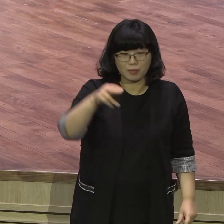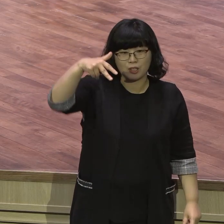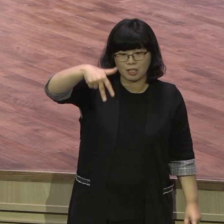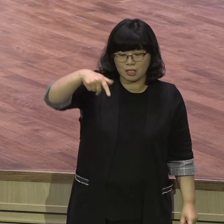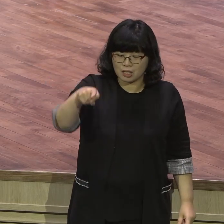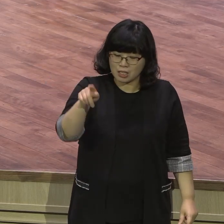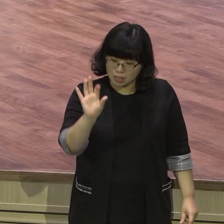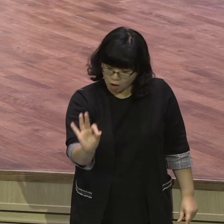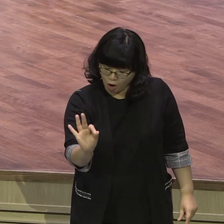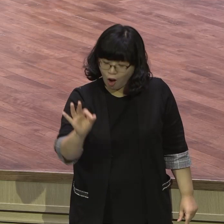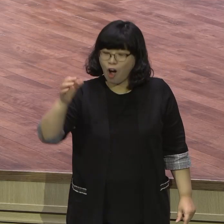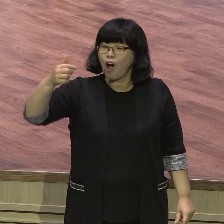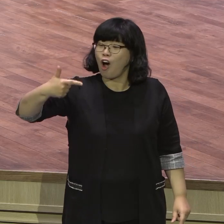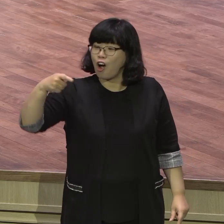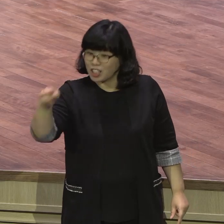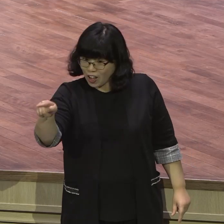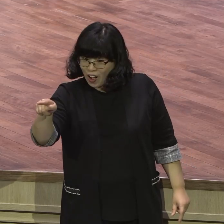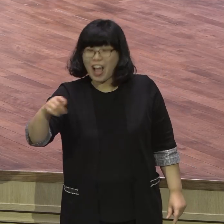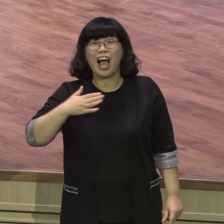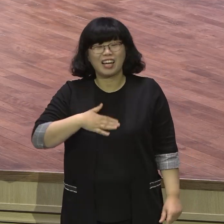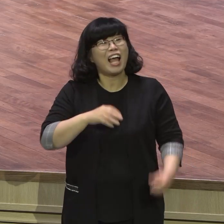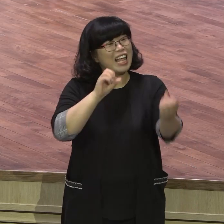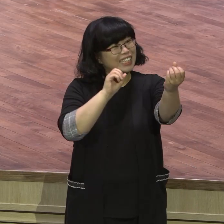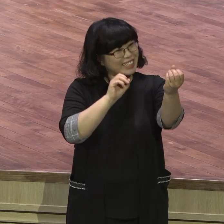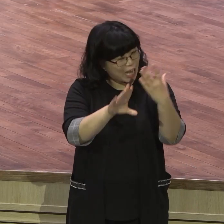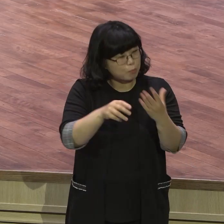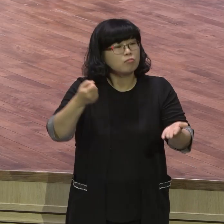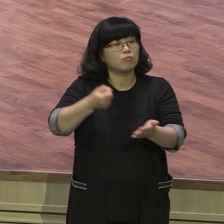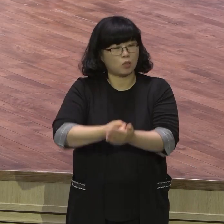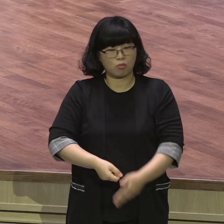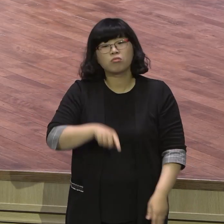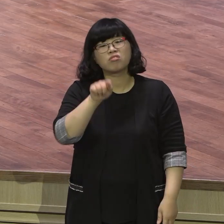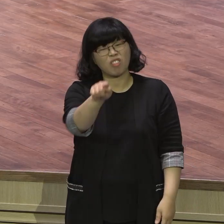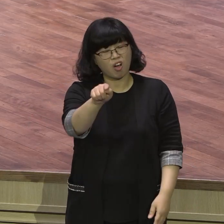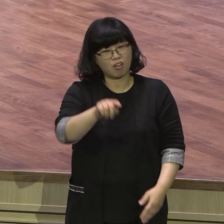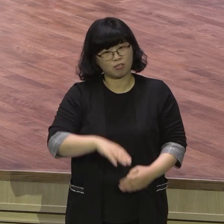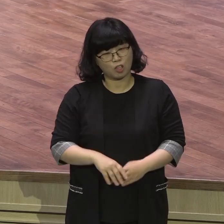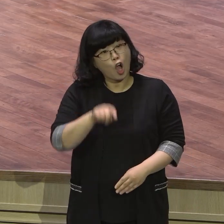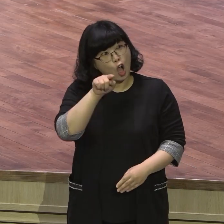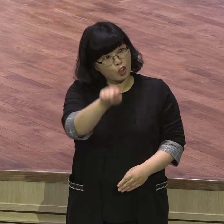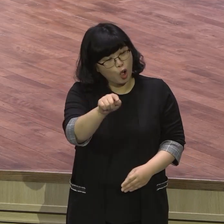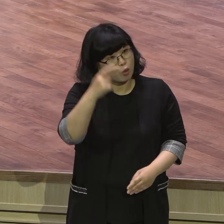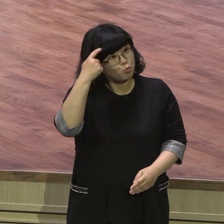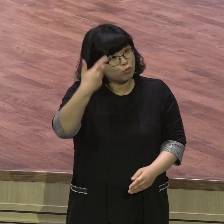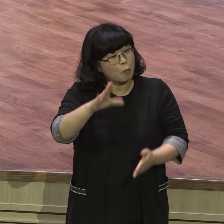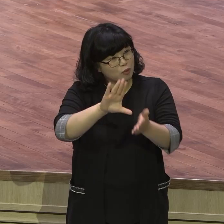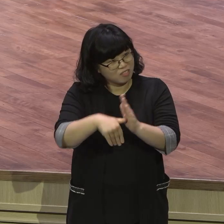답은 정해져 있고 너는 대답만 하면 돼 그 말이에요 그냥 대답만 하면 돼